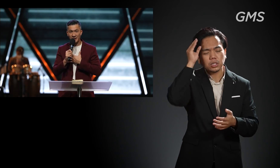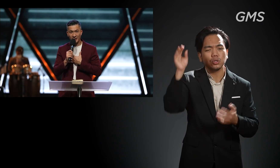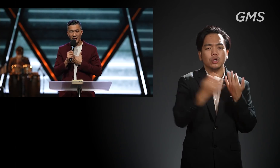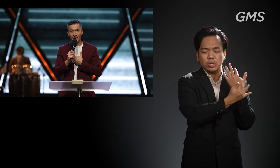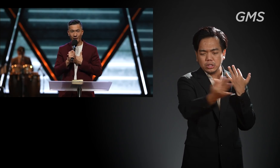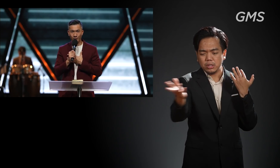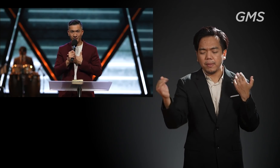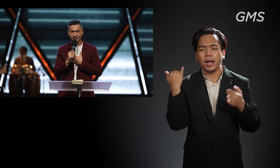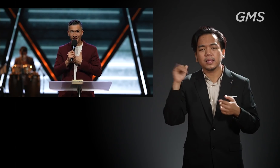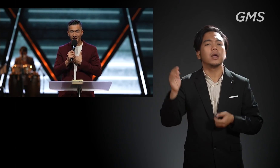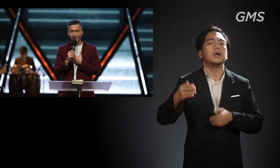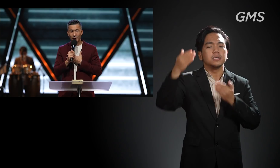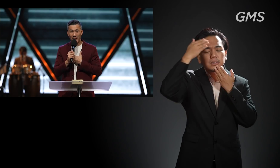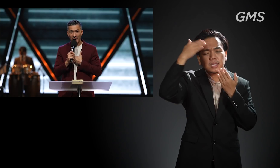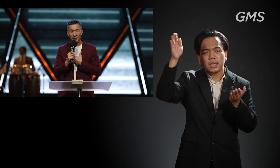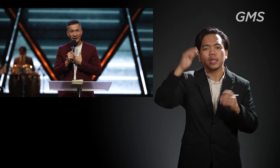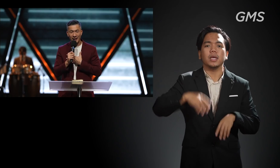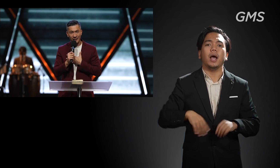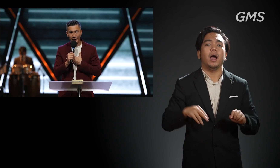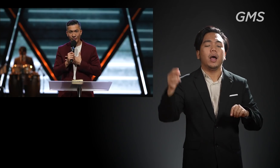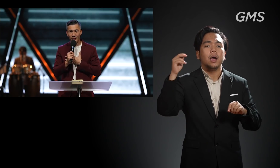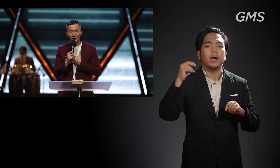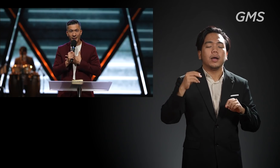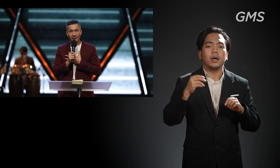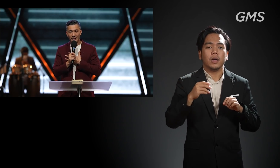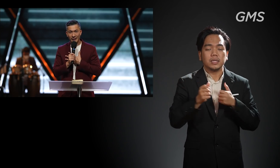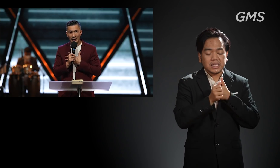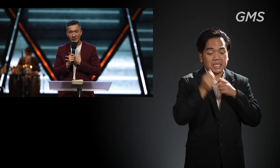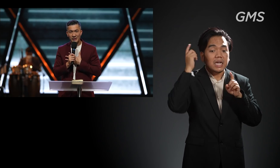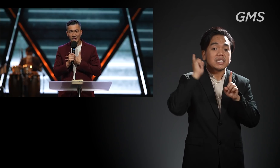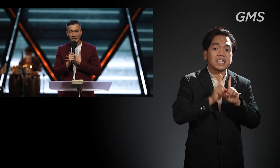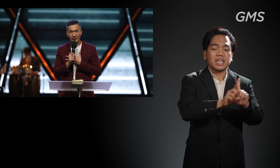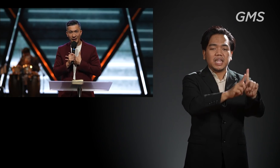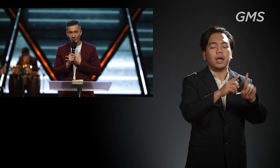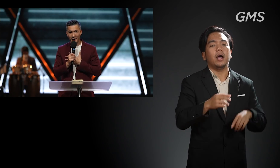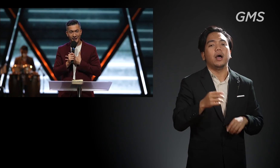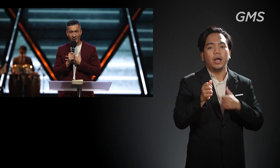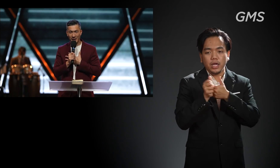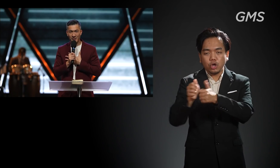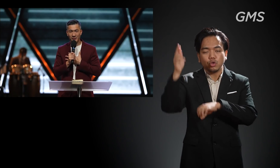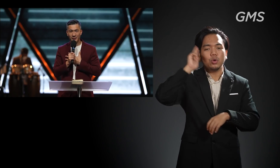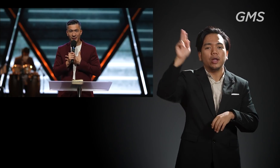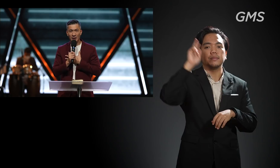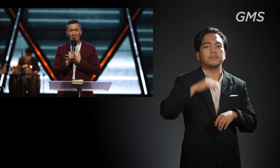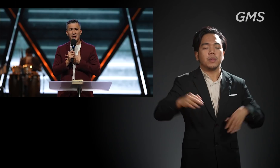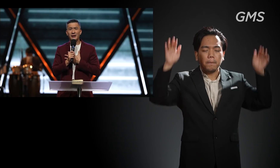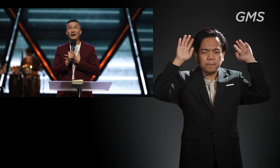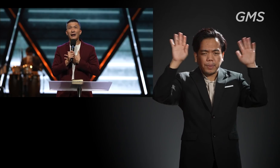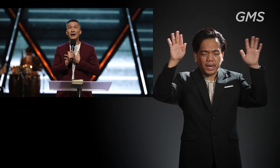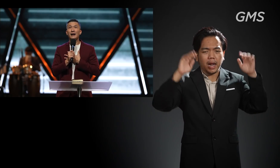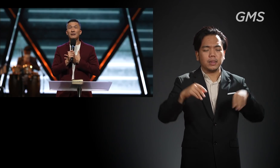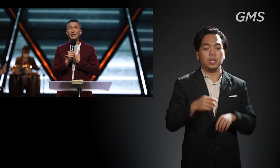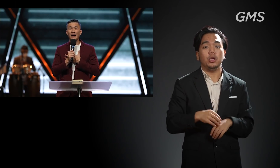jemaat yang setia mengikut-Mu. Tuhan, berkati hati itu dengan kasih karunia daripada-Mu.